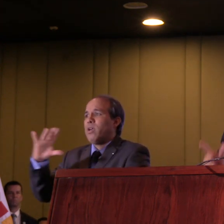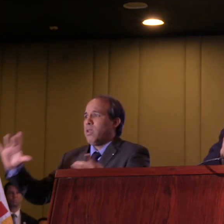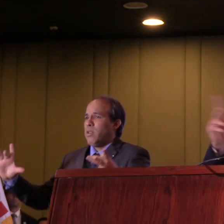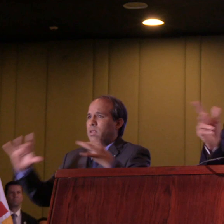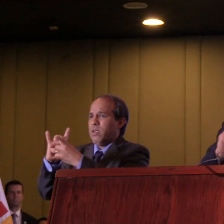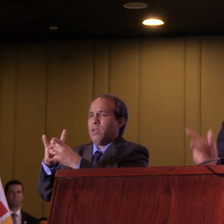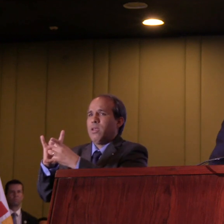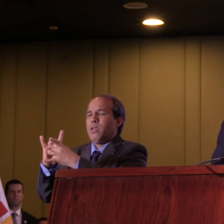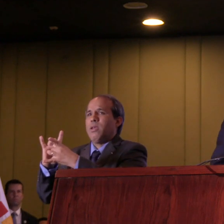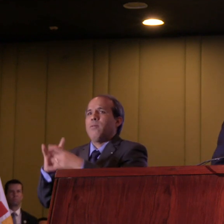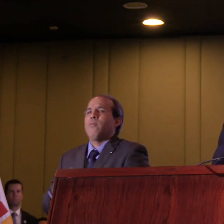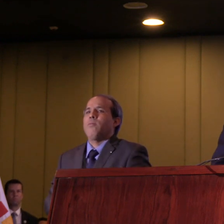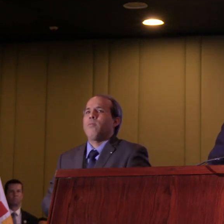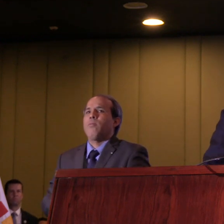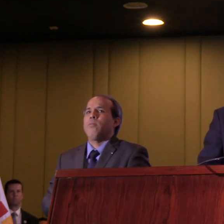ligação